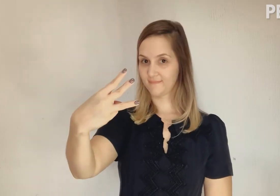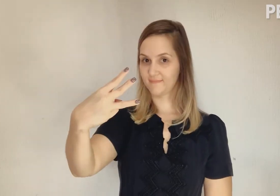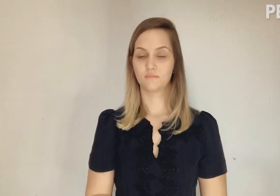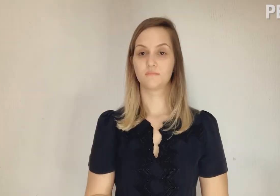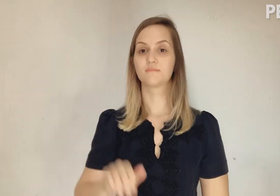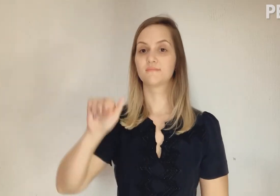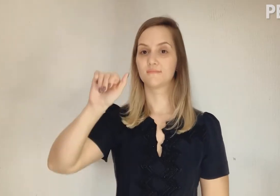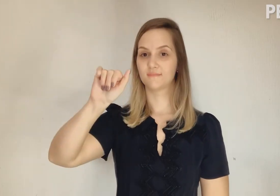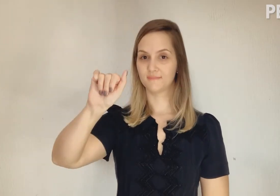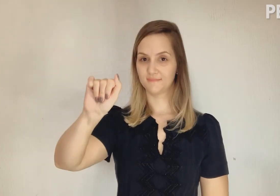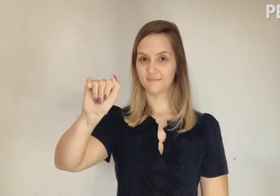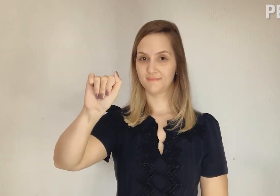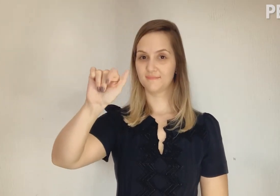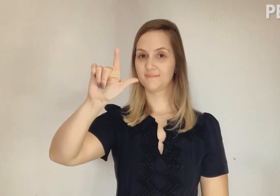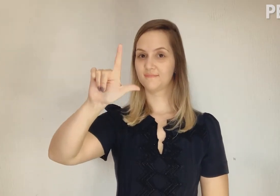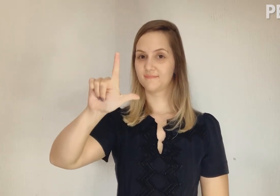Número 3,